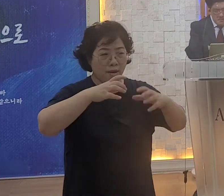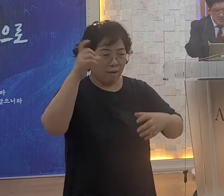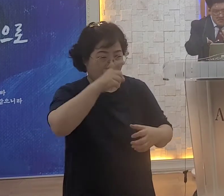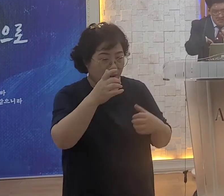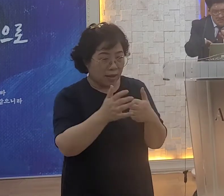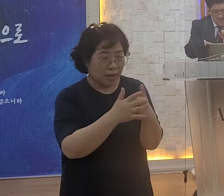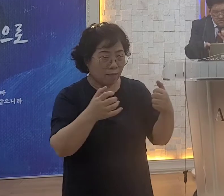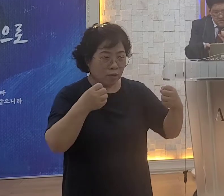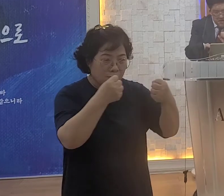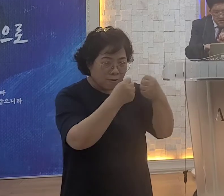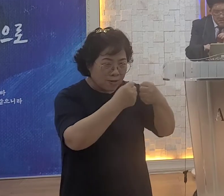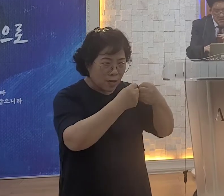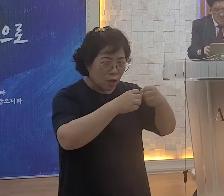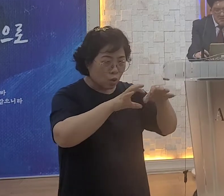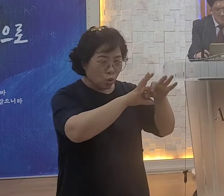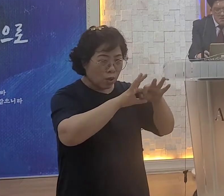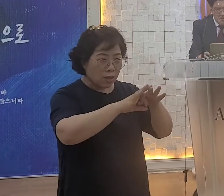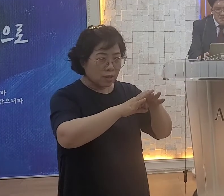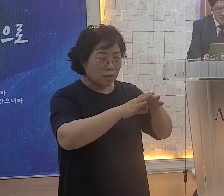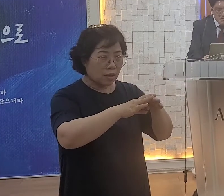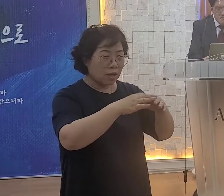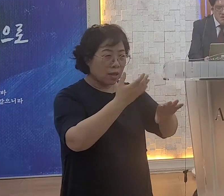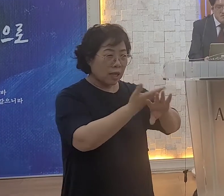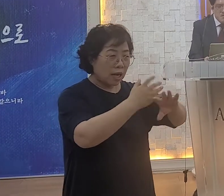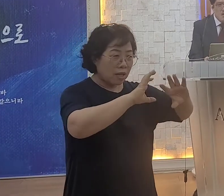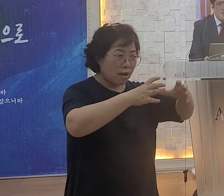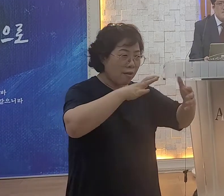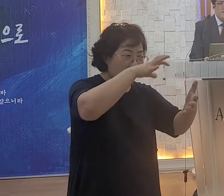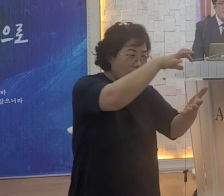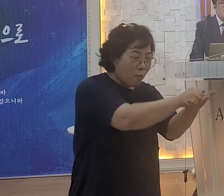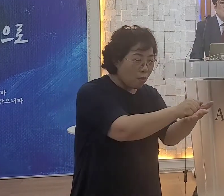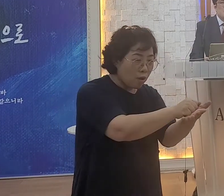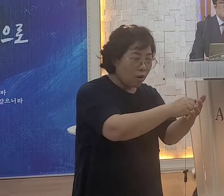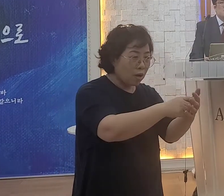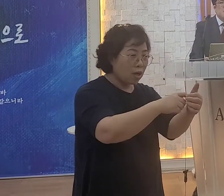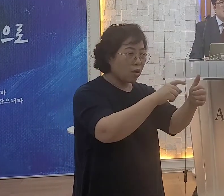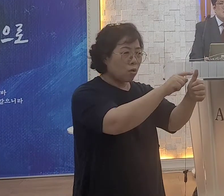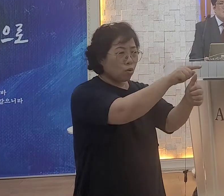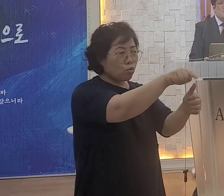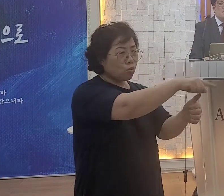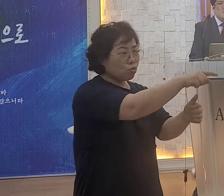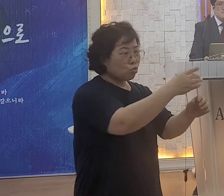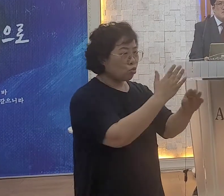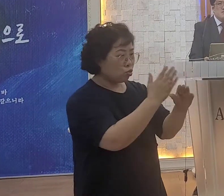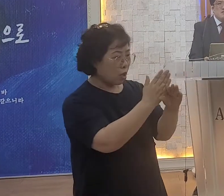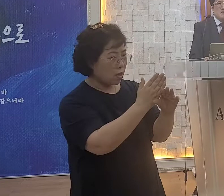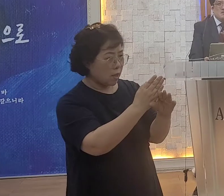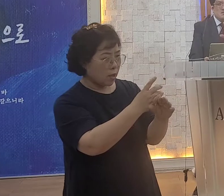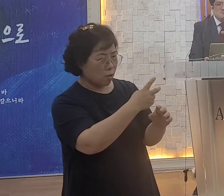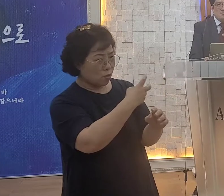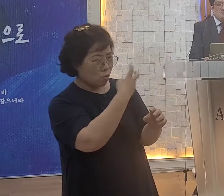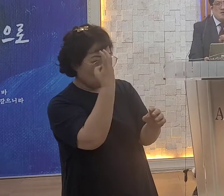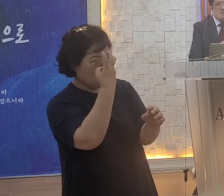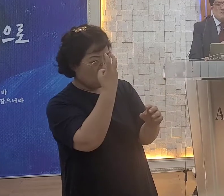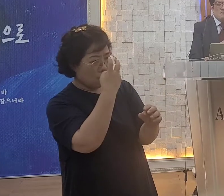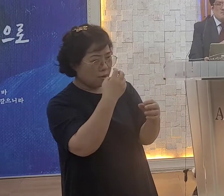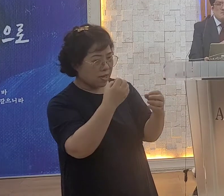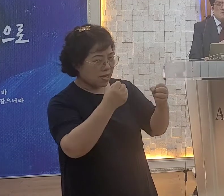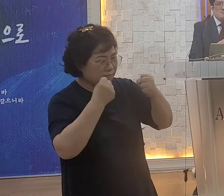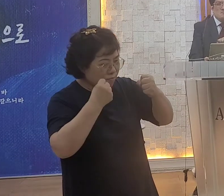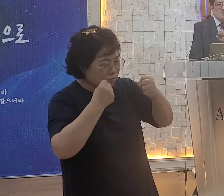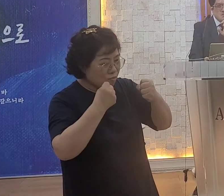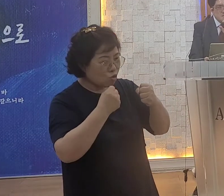이끌고 다른 이웃 나라를 침략할 때에 그 중에서도 특별히 이제